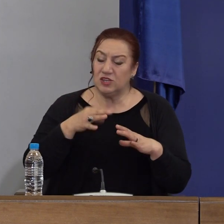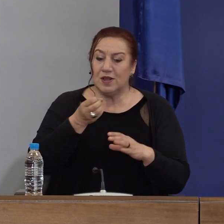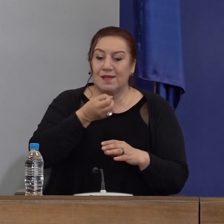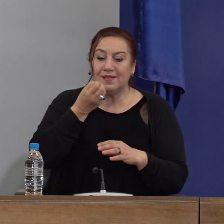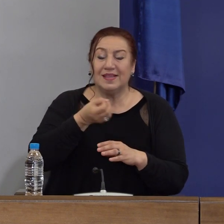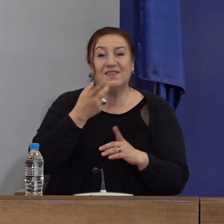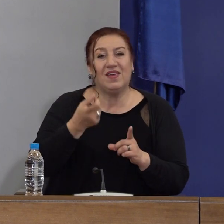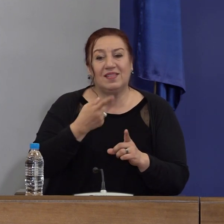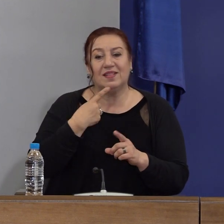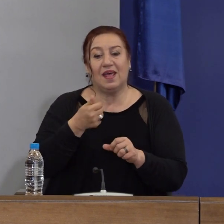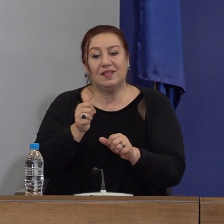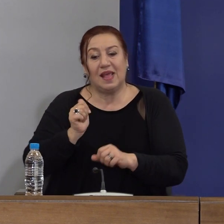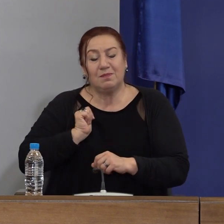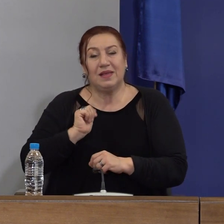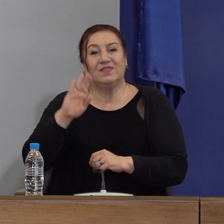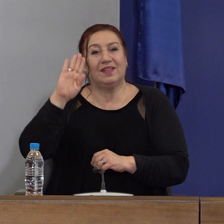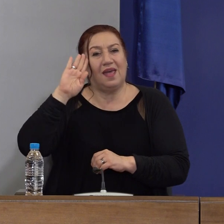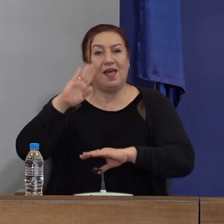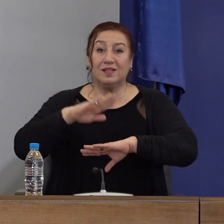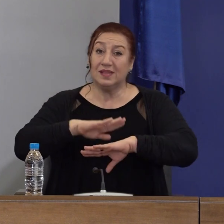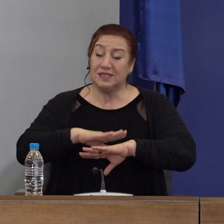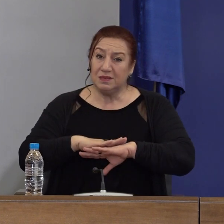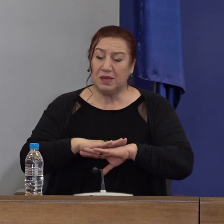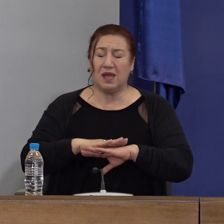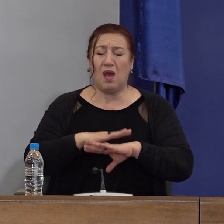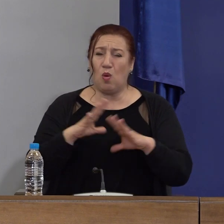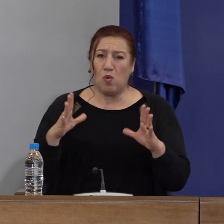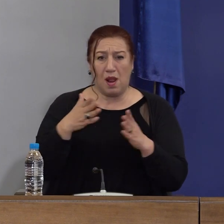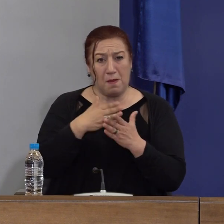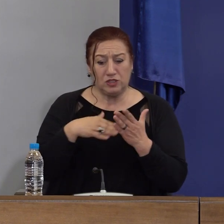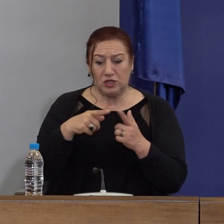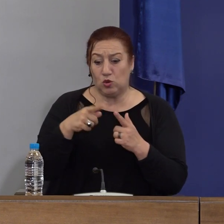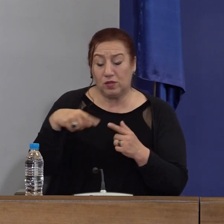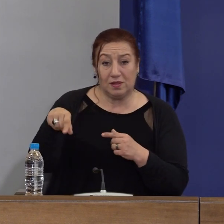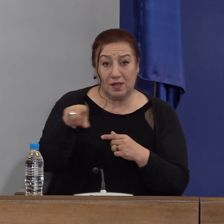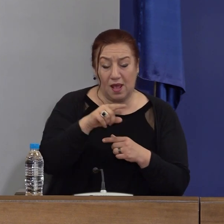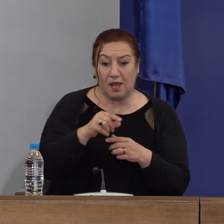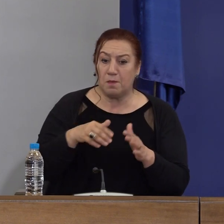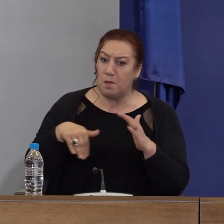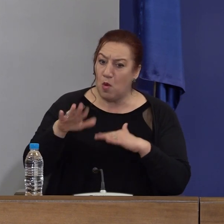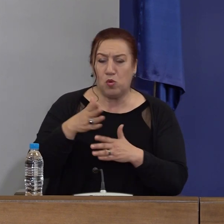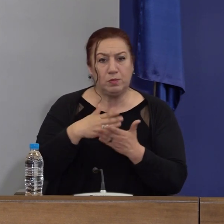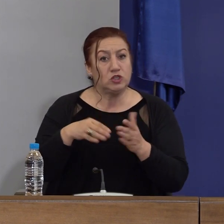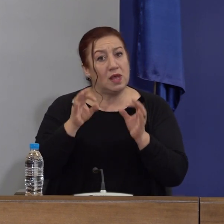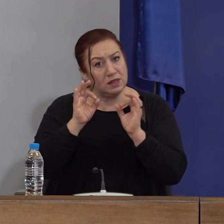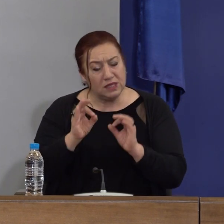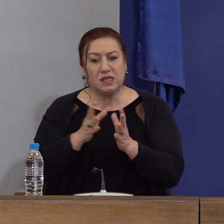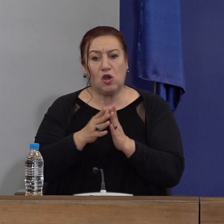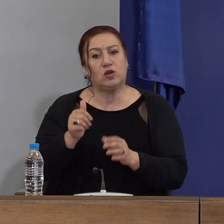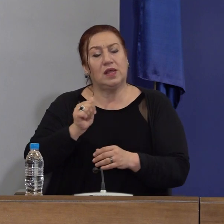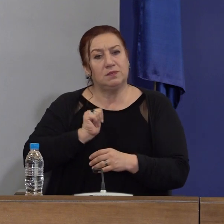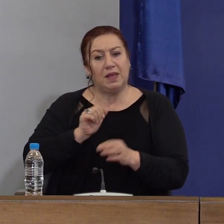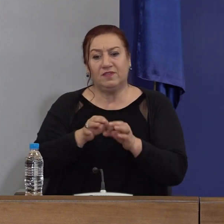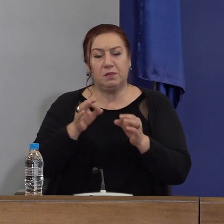свикнат на дисциплината. Голяма част от тях, бих казал по-голямата част от тях, наистина са дисциплинирани и точни,